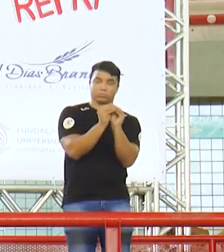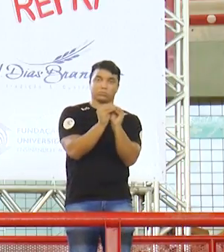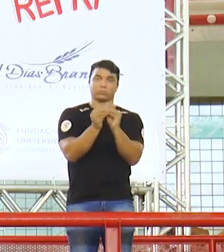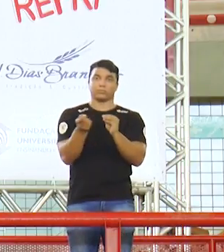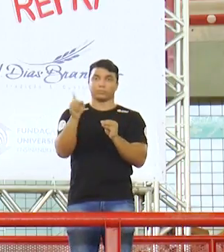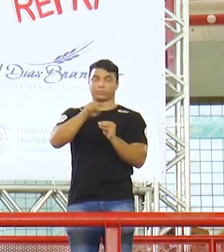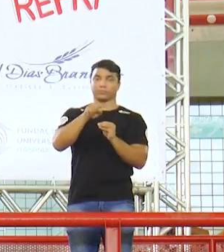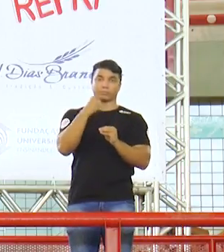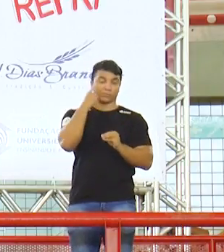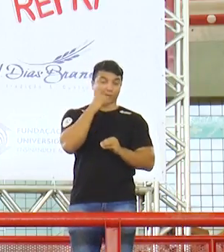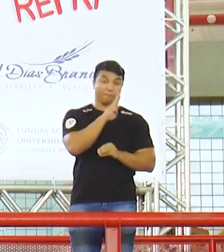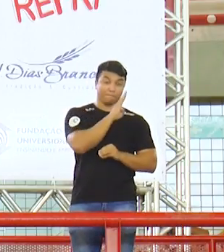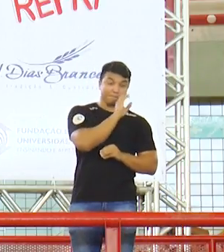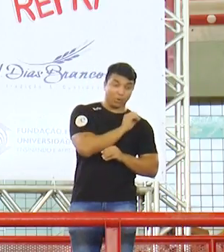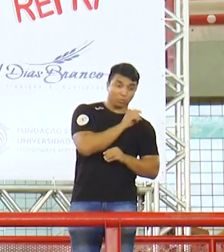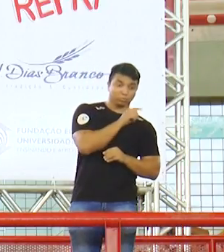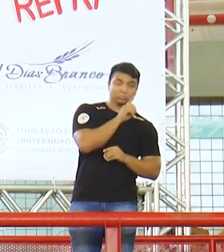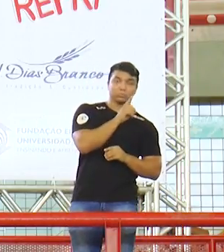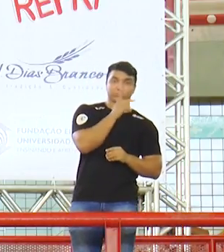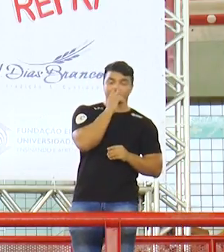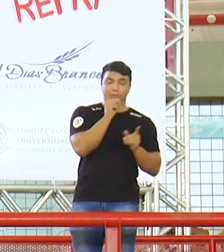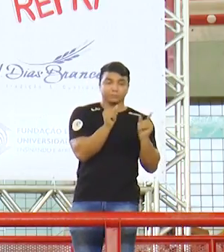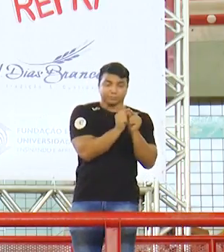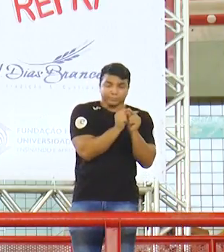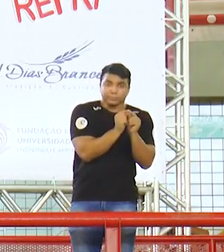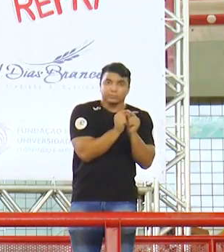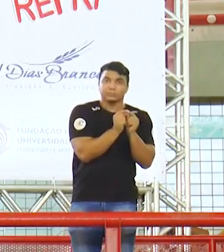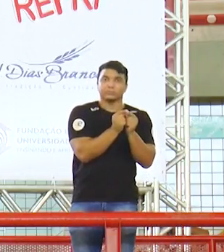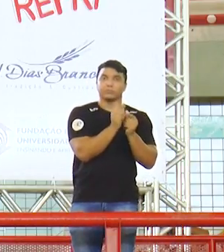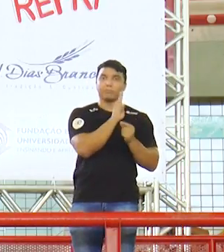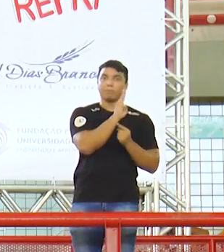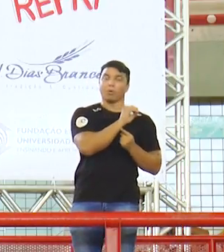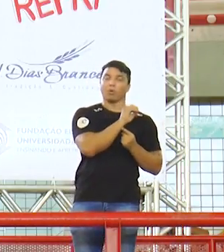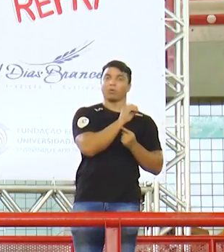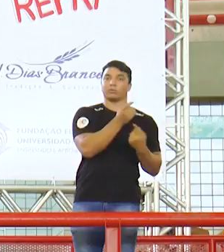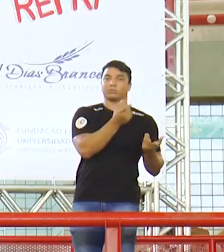evolui, vira um calango. Bó.